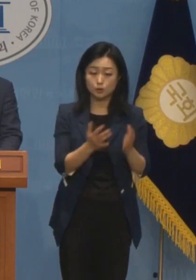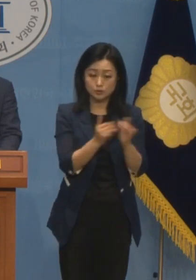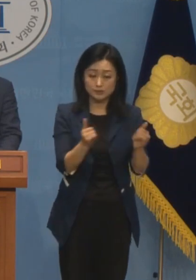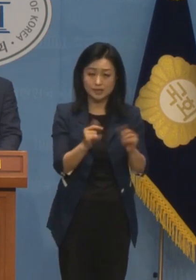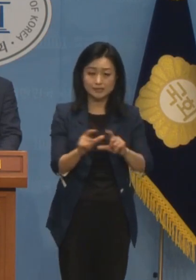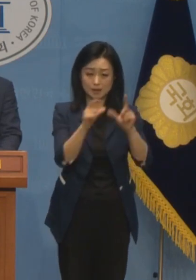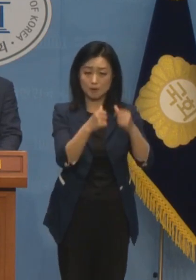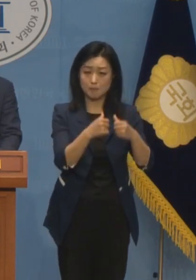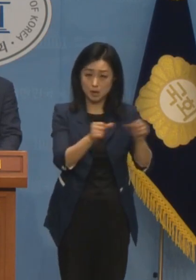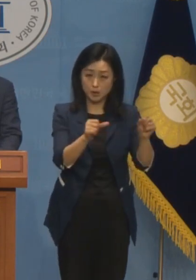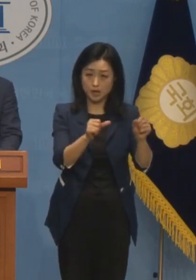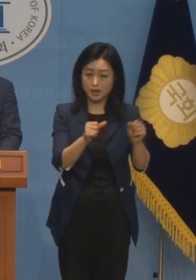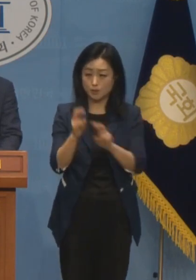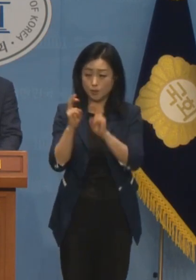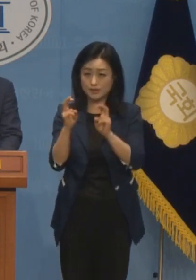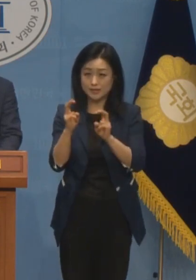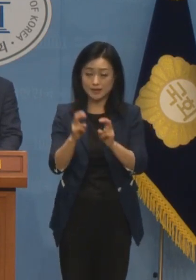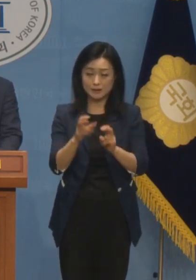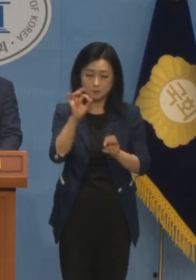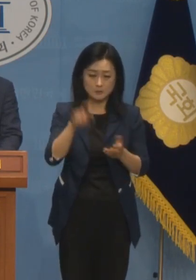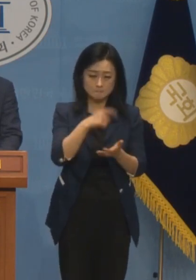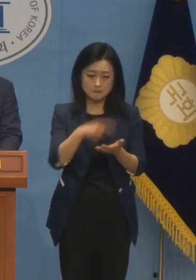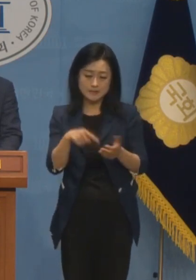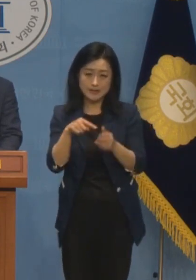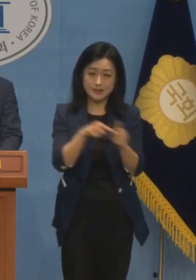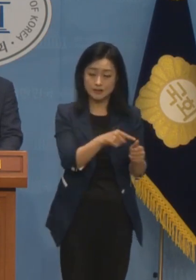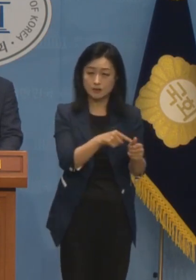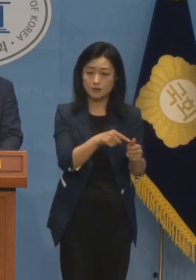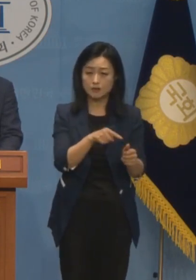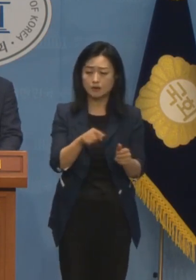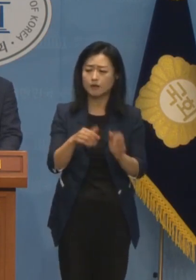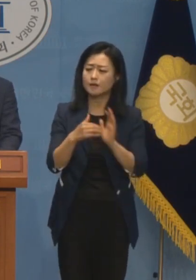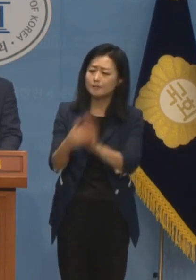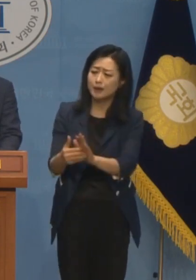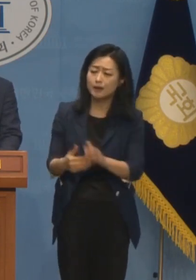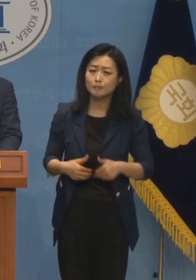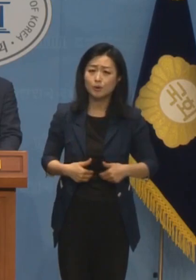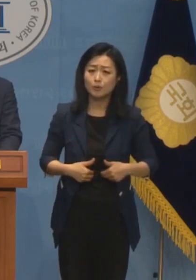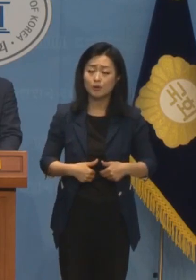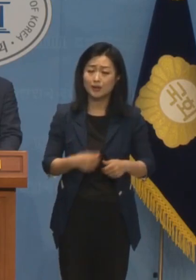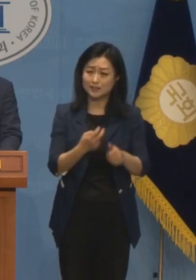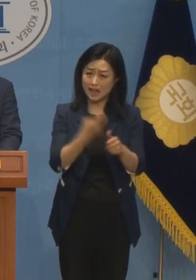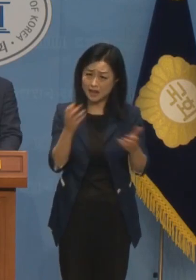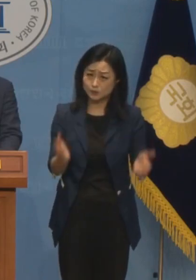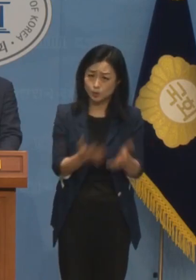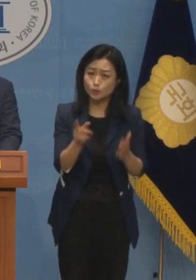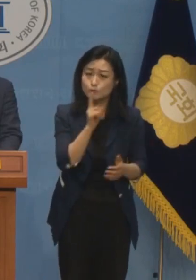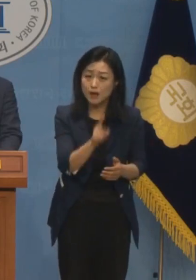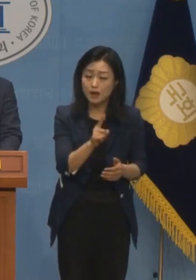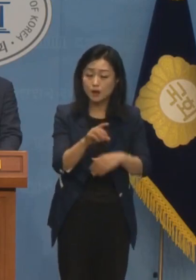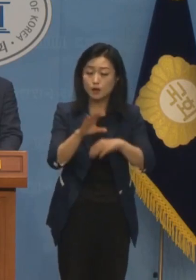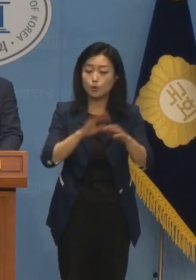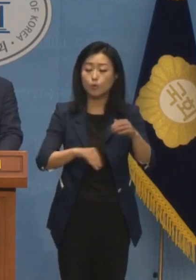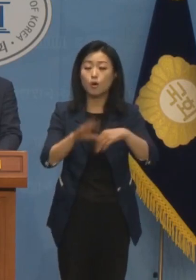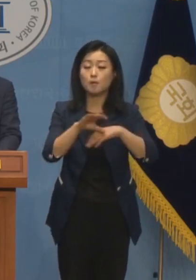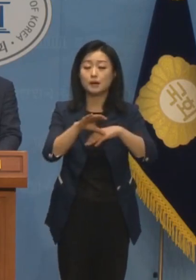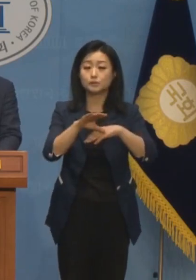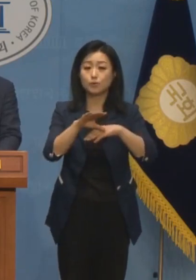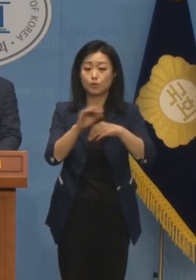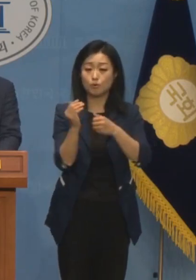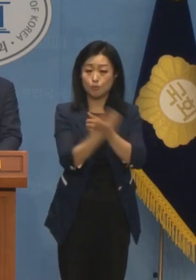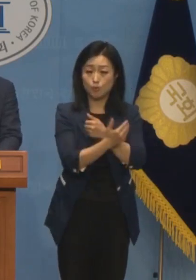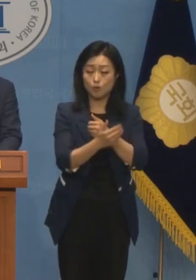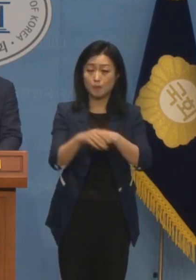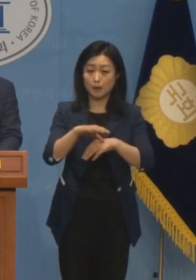막고 헌법상 보장된 노동권을 보장하는 입법이 탄핵 선동이면 공영방송을 지키기 위한